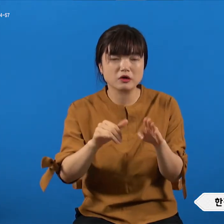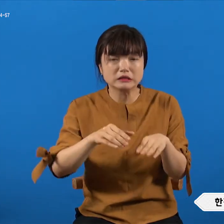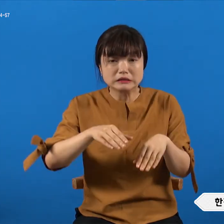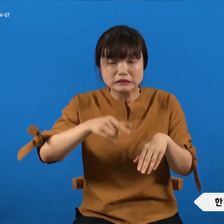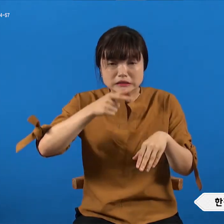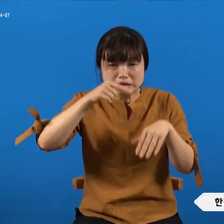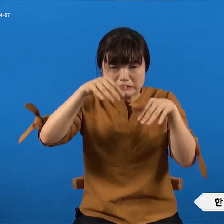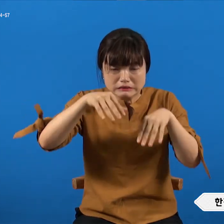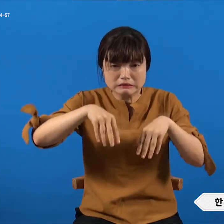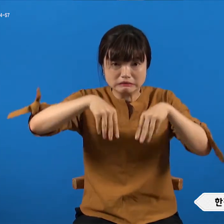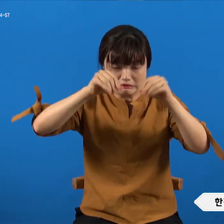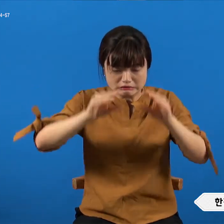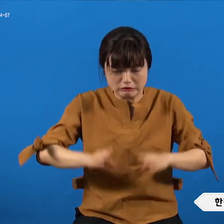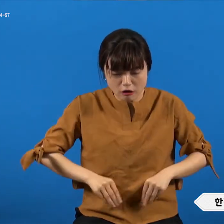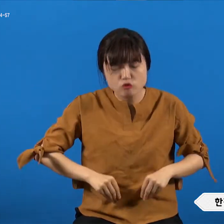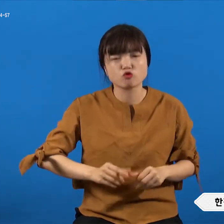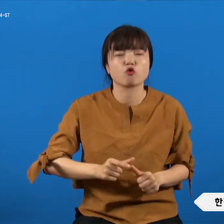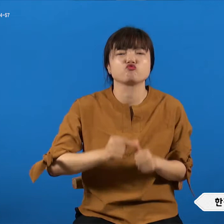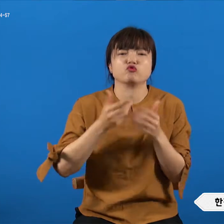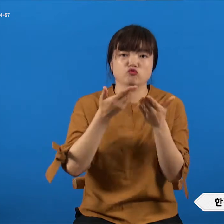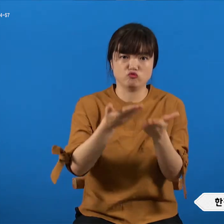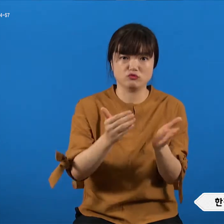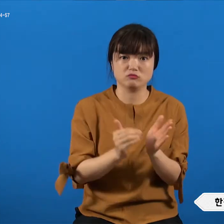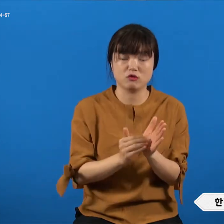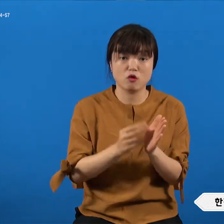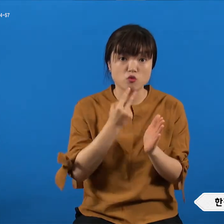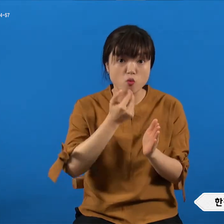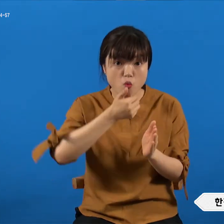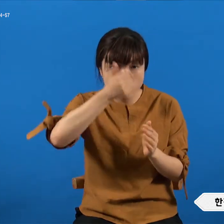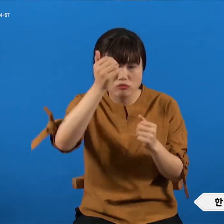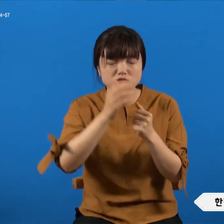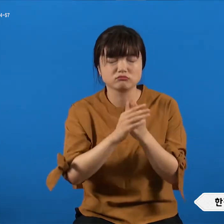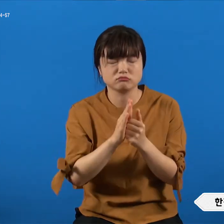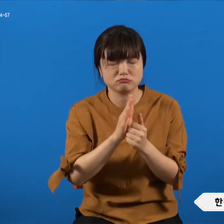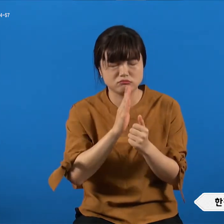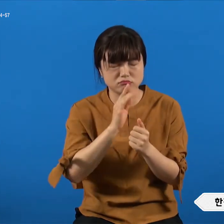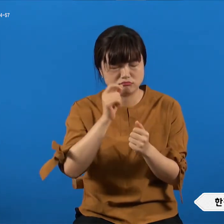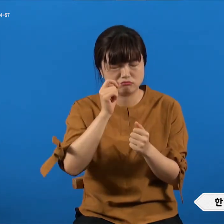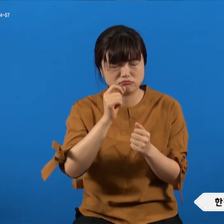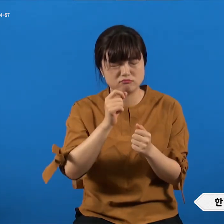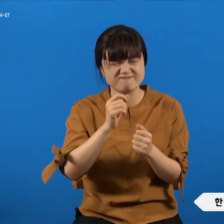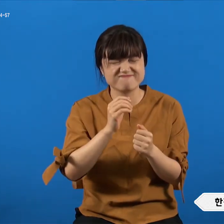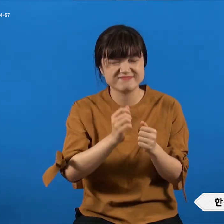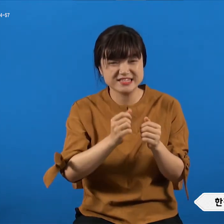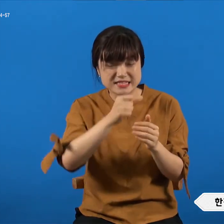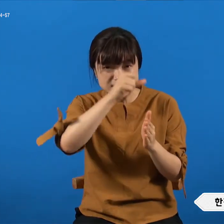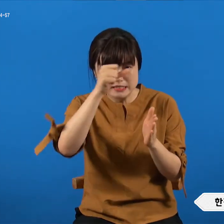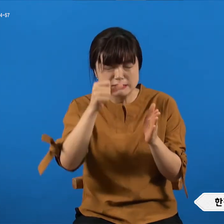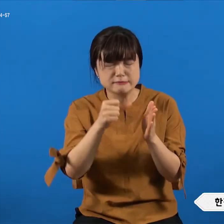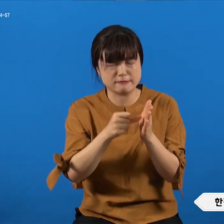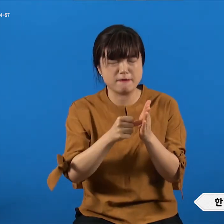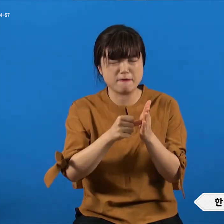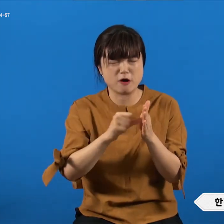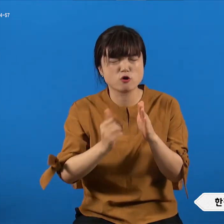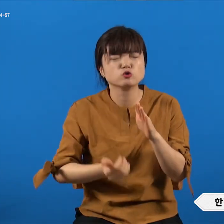구해내지요. 그러니까 요셉은 최고의 이제 인생 성공을 이룬